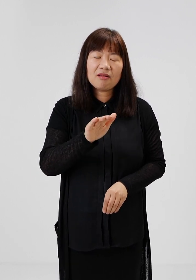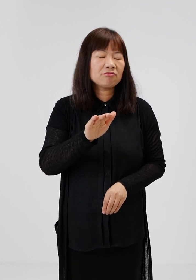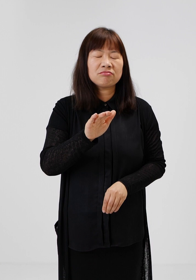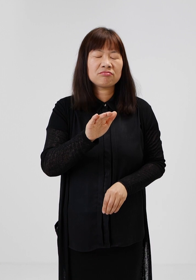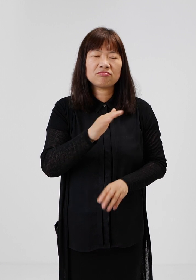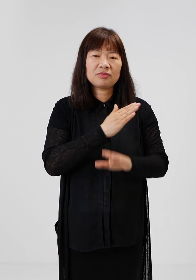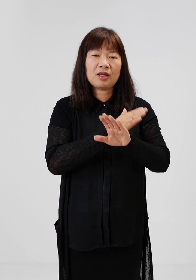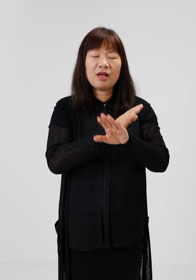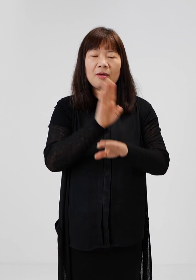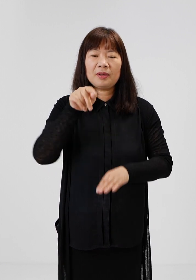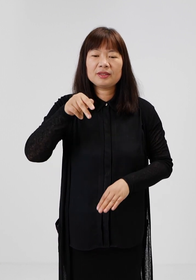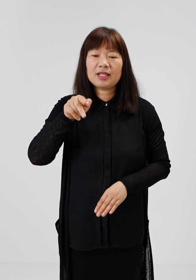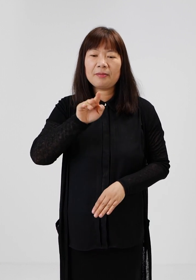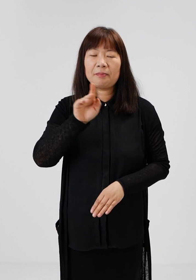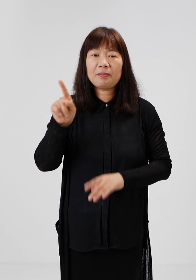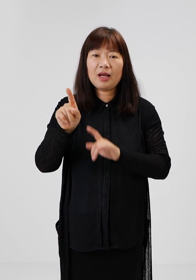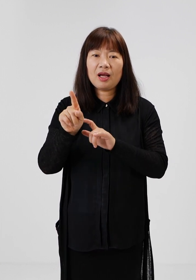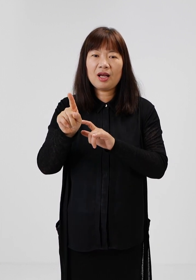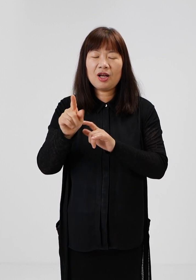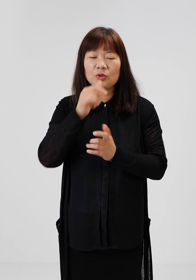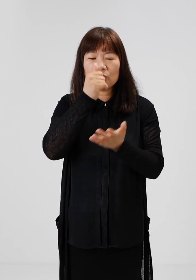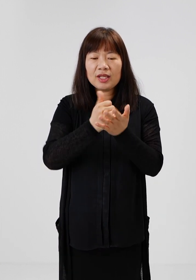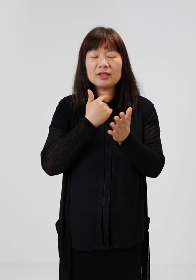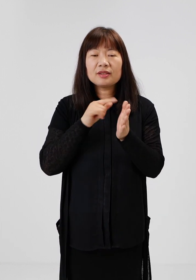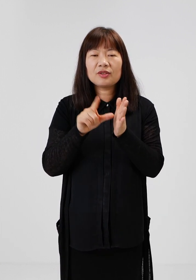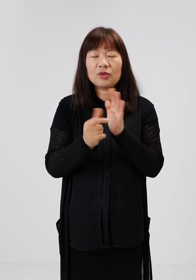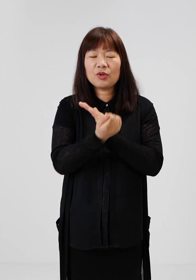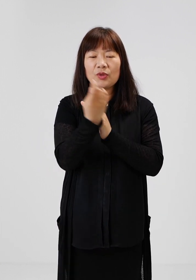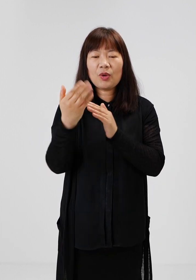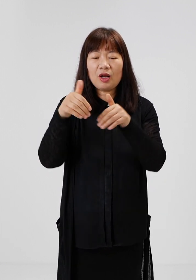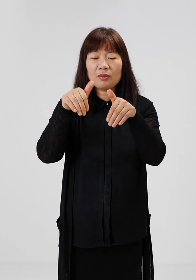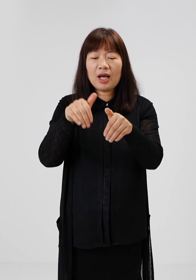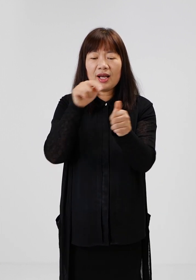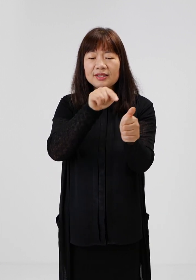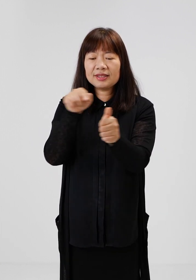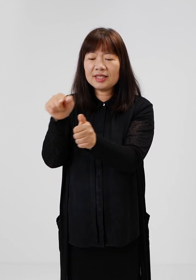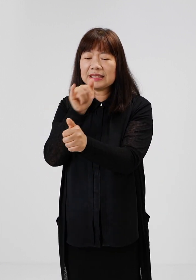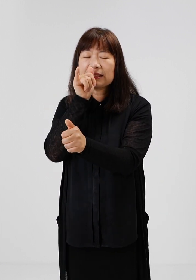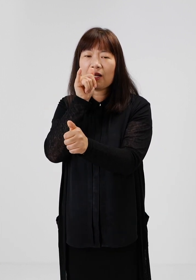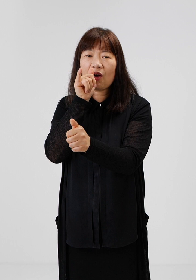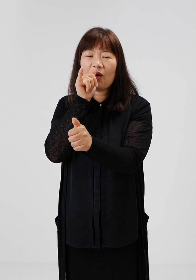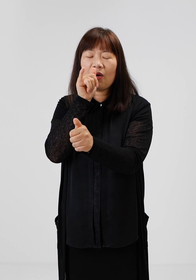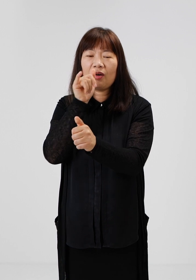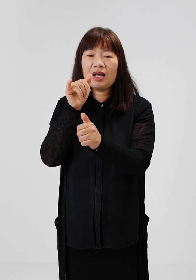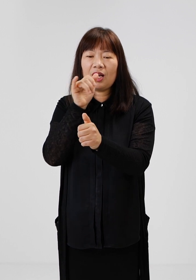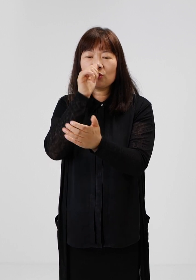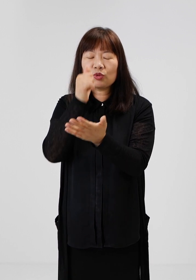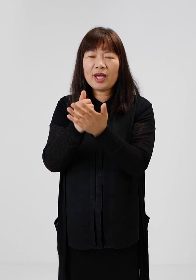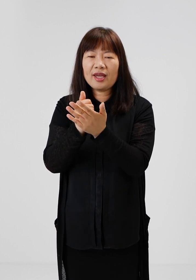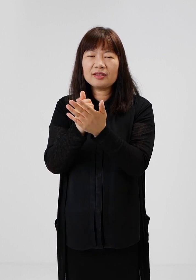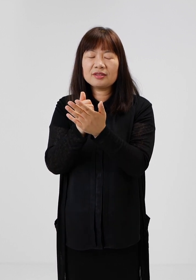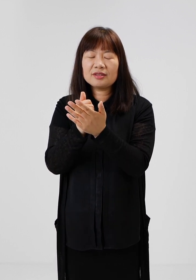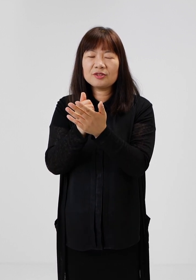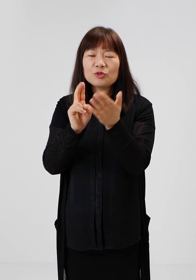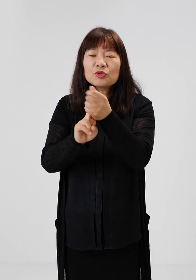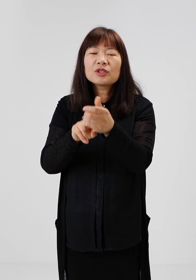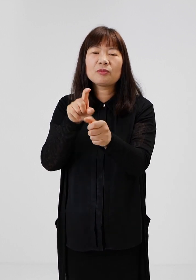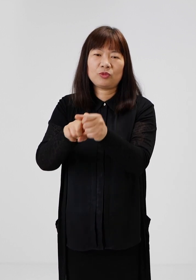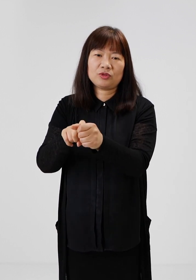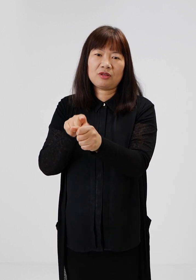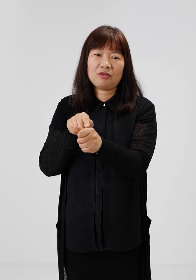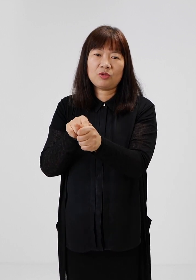밧세바 죄를 지을 때도 여러 부하들을 심부름시킵니다. 그 죄악에. 그런데도 어느 부하